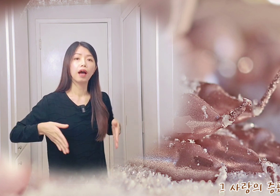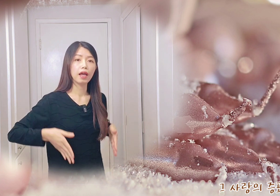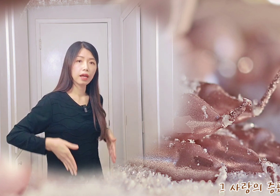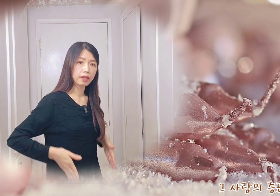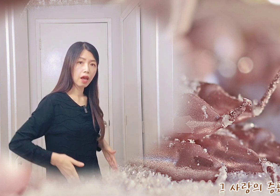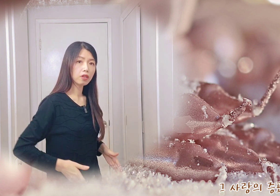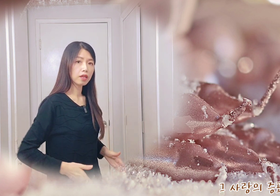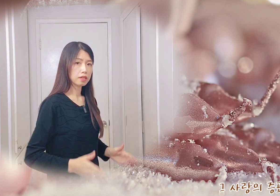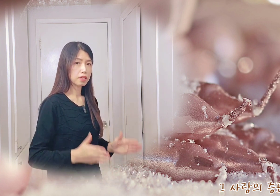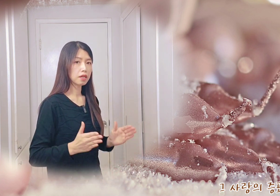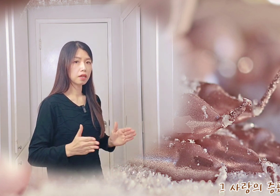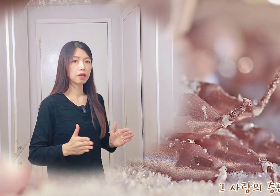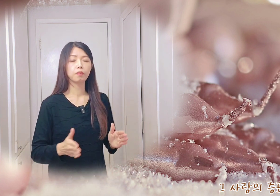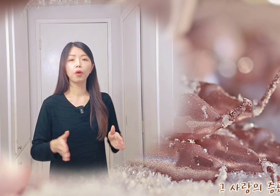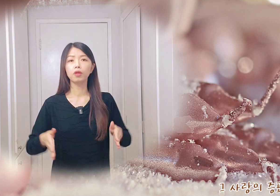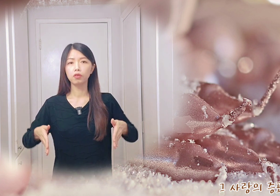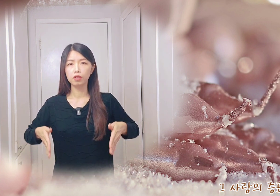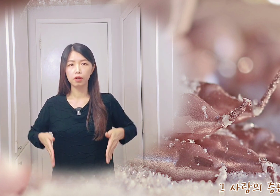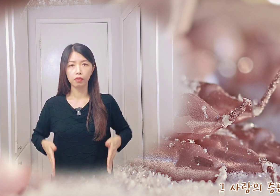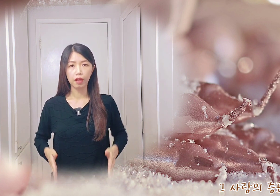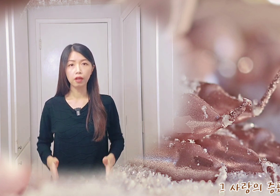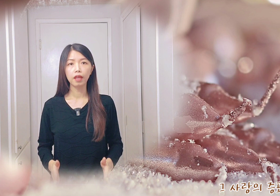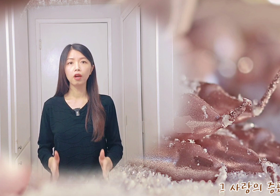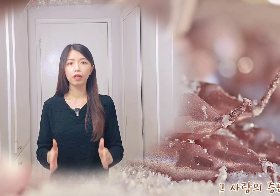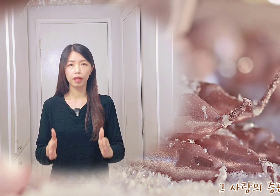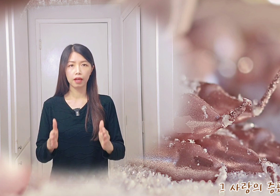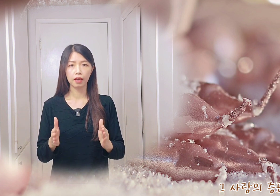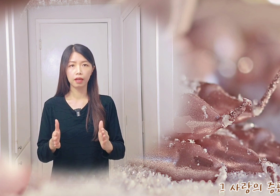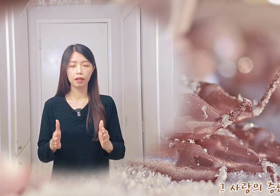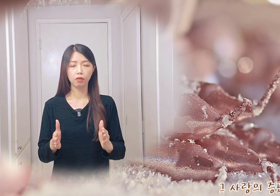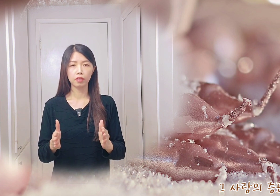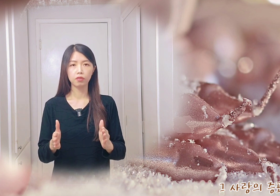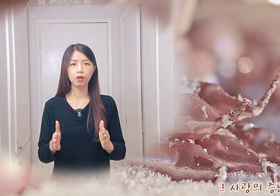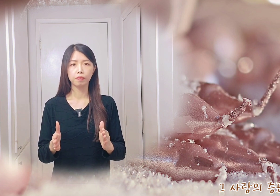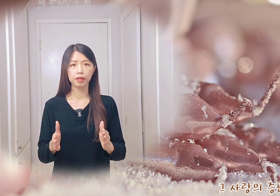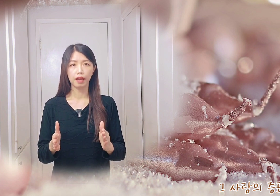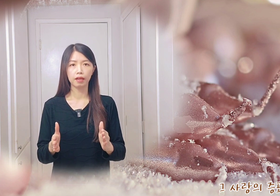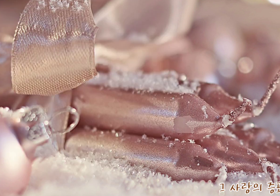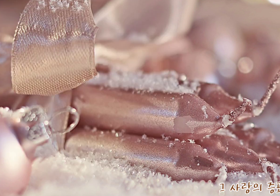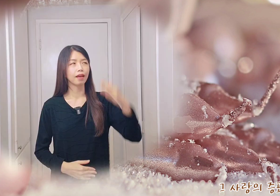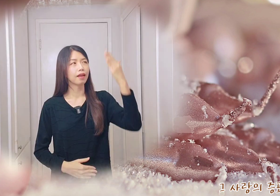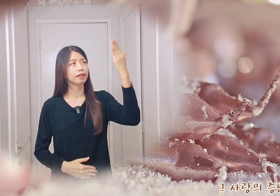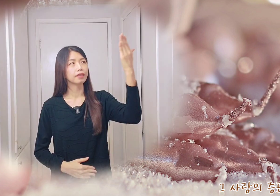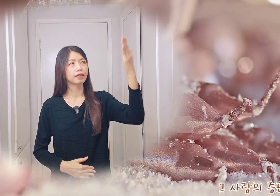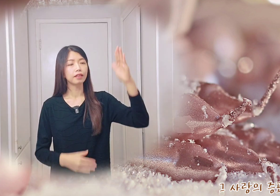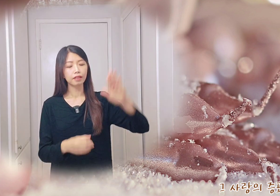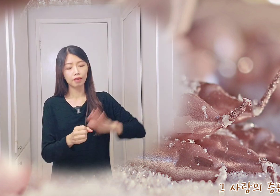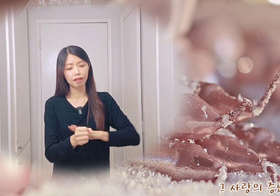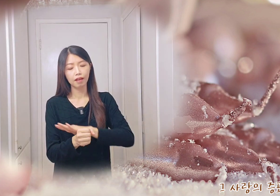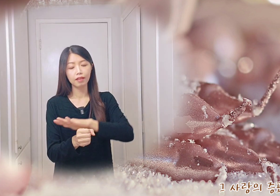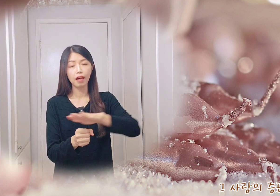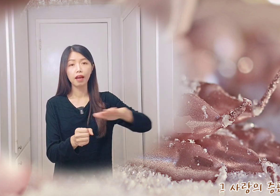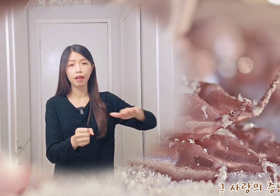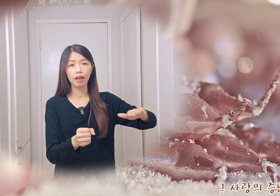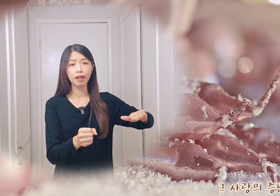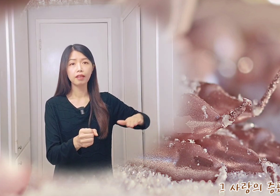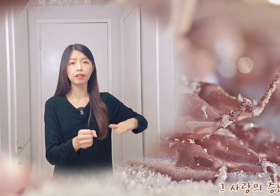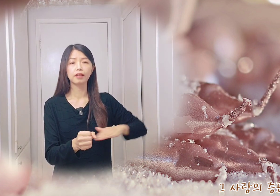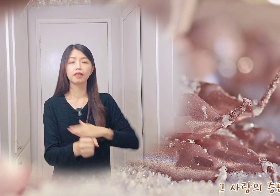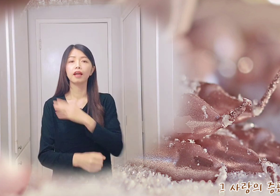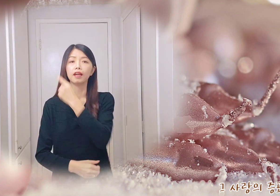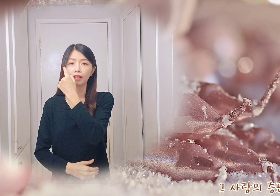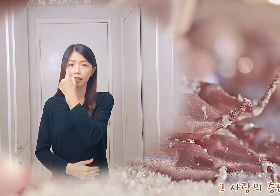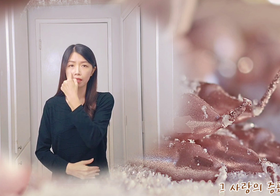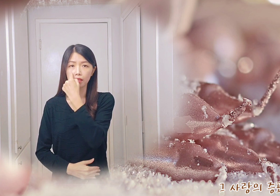해주시면 아이가 태어나듯이 표현해 주시는 건데요. 태어나다 이런 뜻의 수어입니다. 그 사랑의